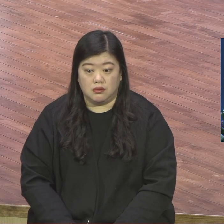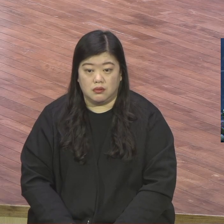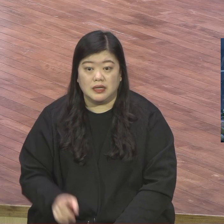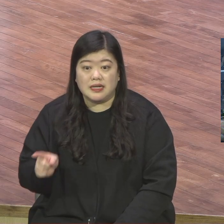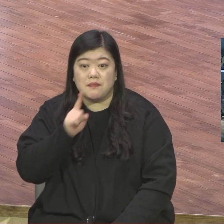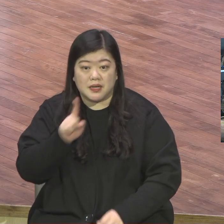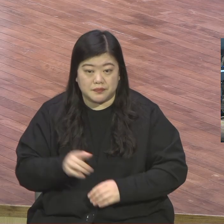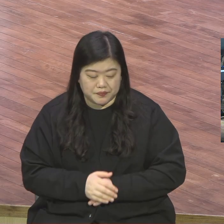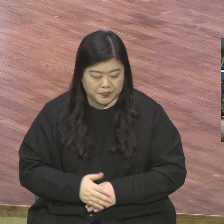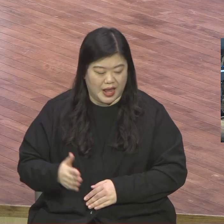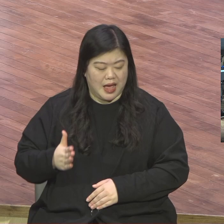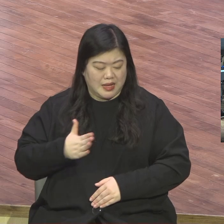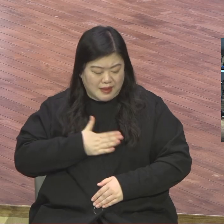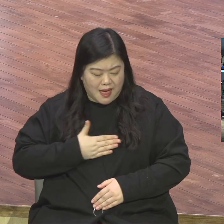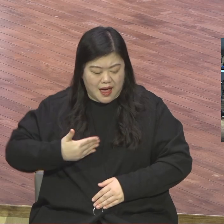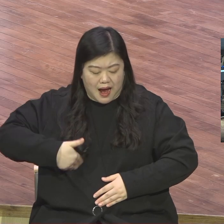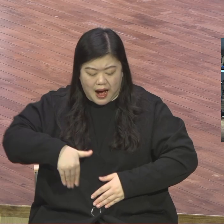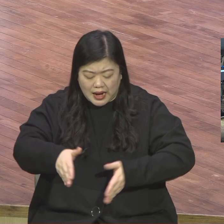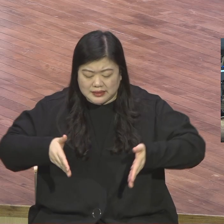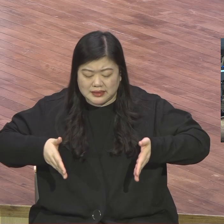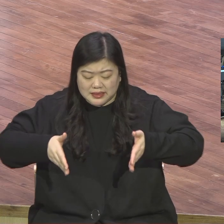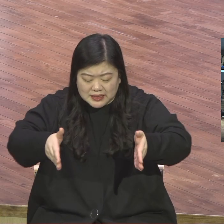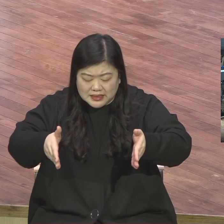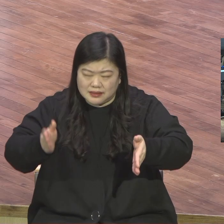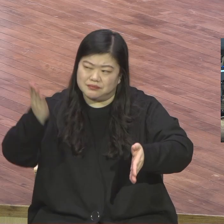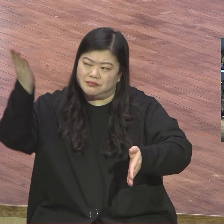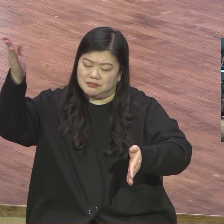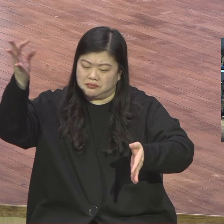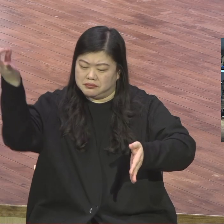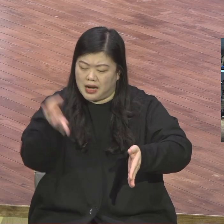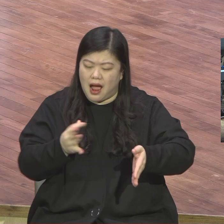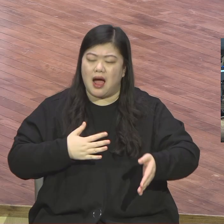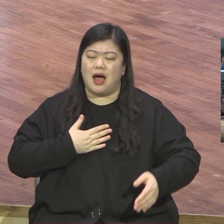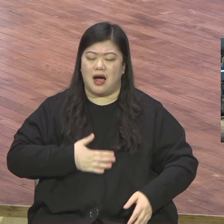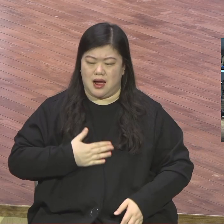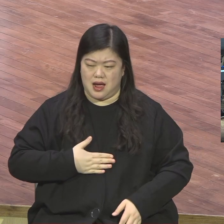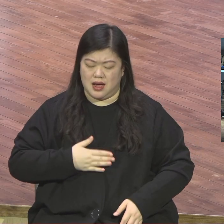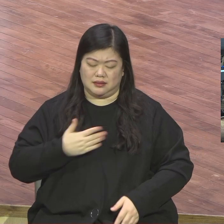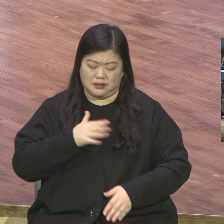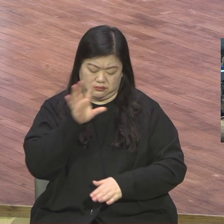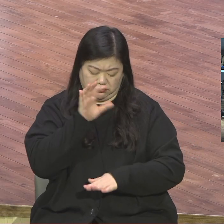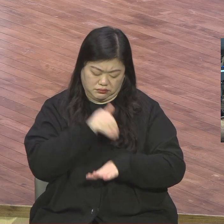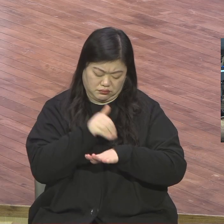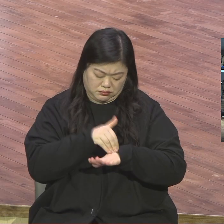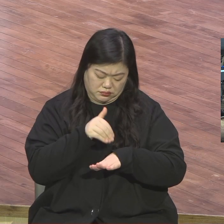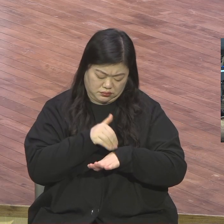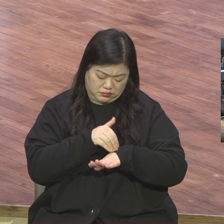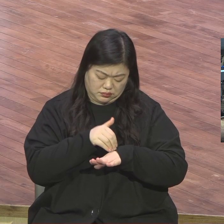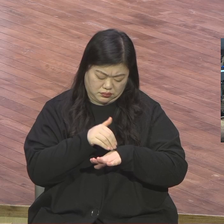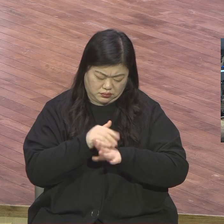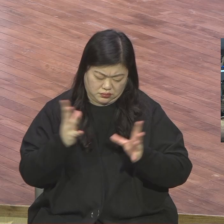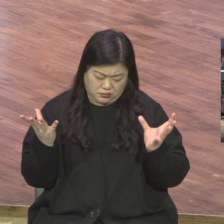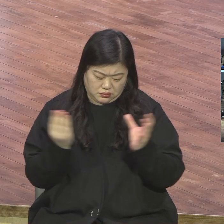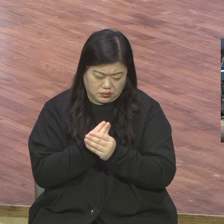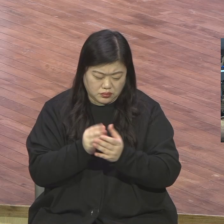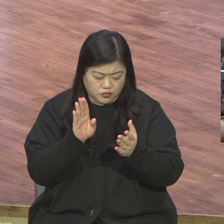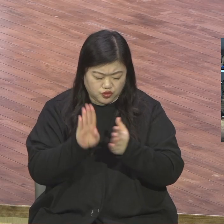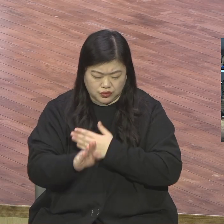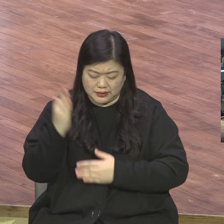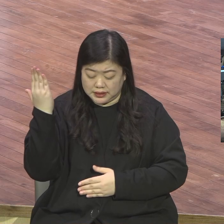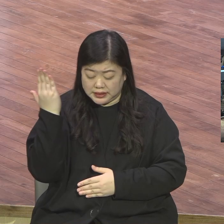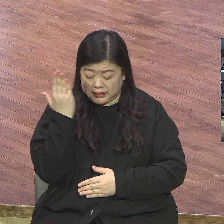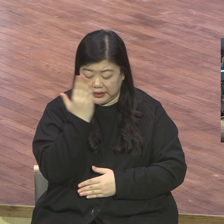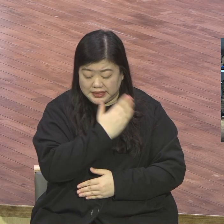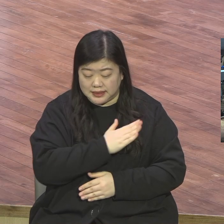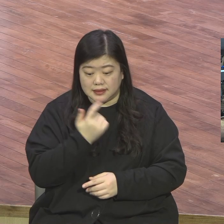그러나 내가 가는 길을 그가 아시나니 그가 나를 달리하신 후에는 내가 순금같이 되어